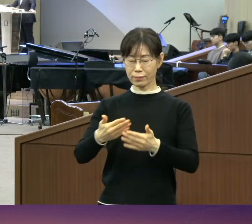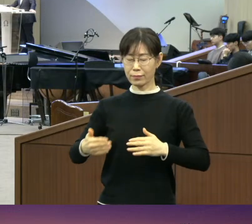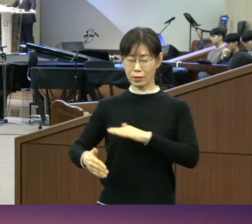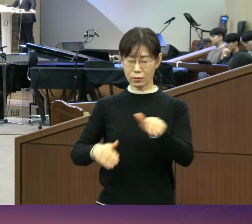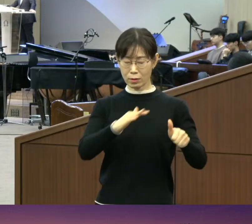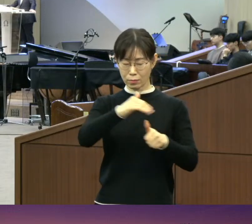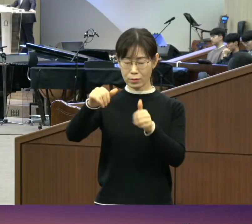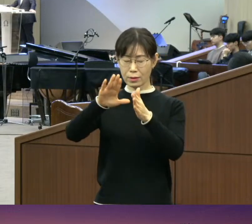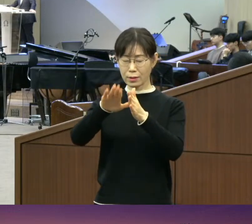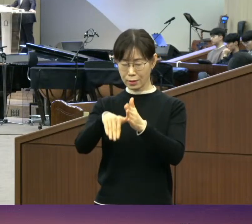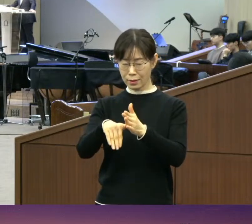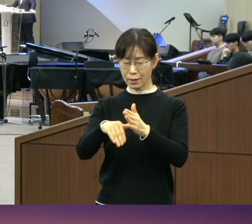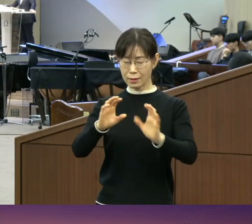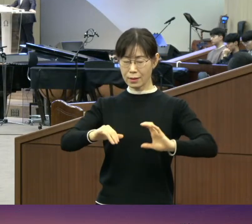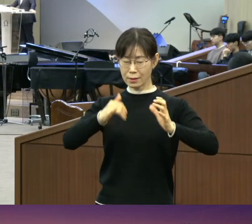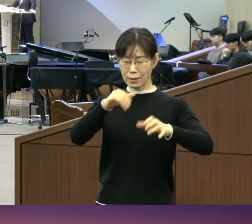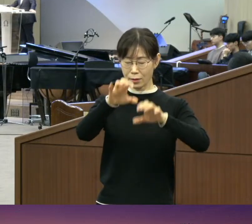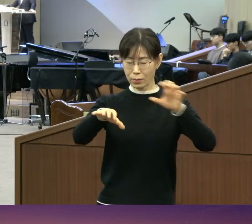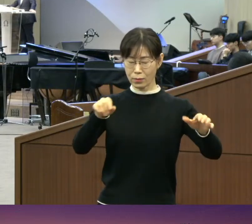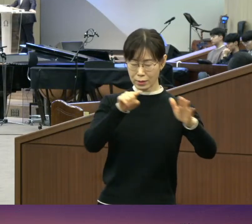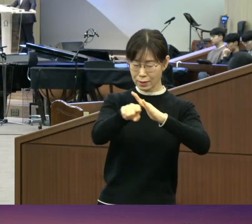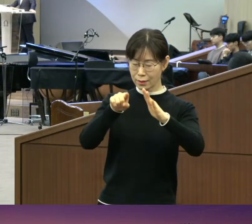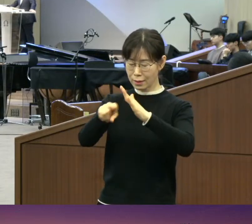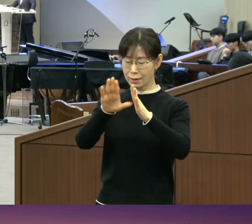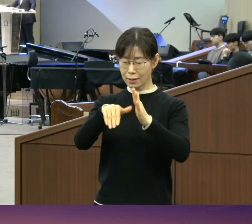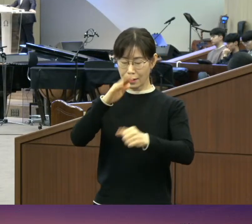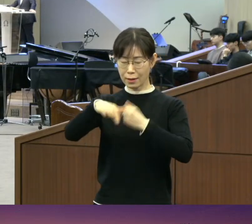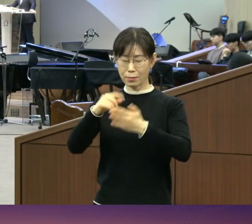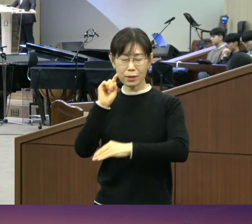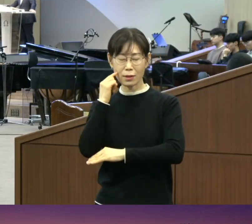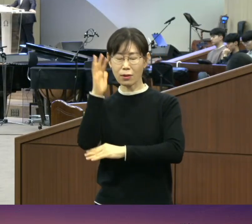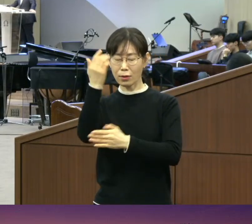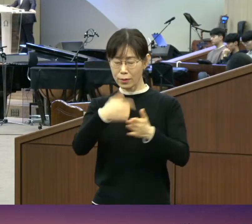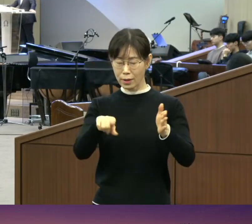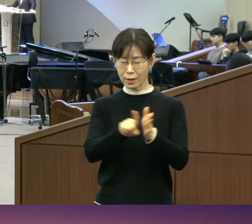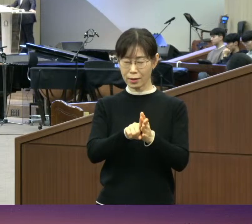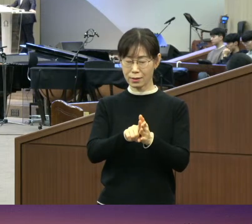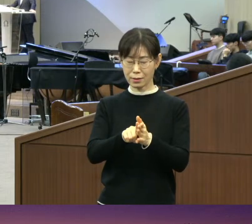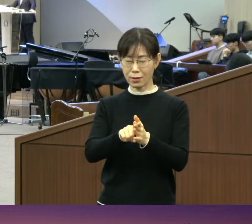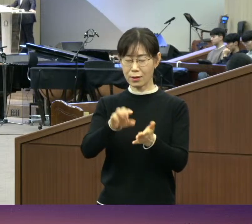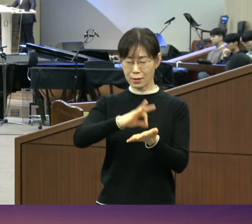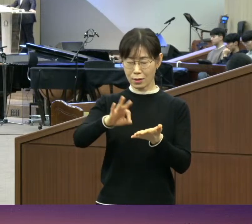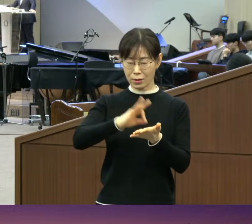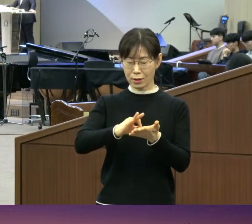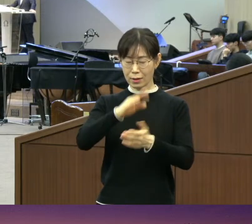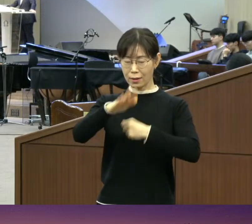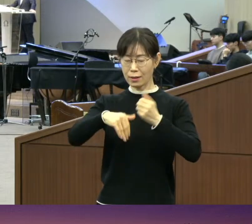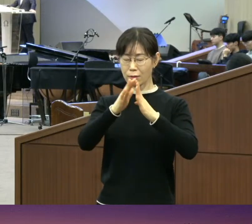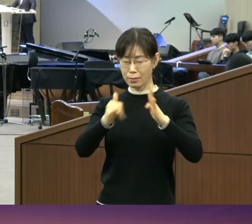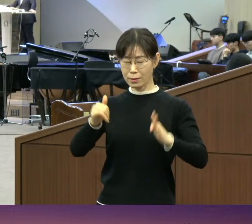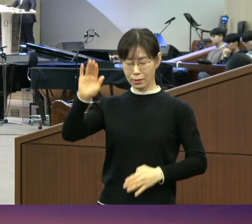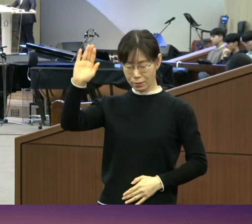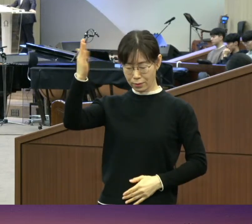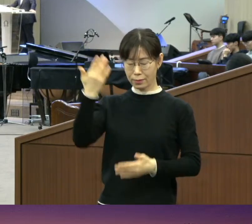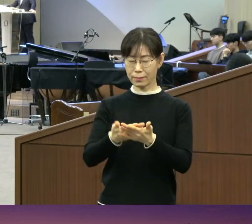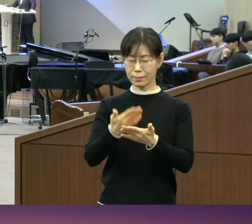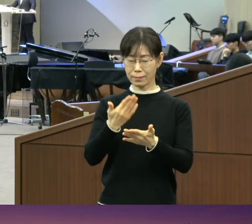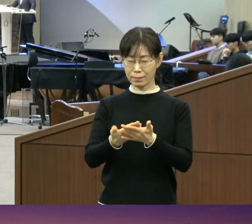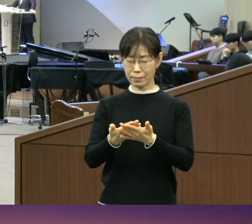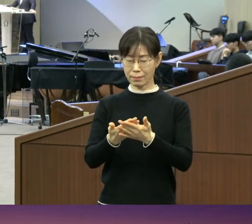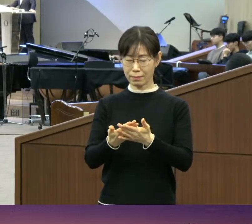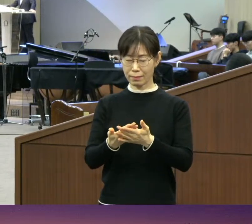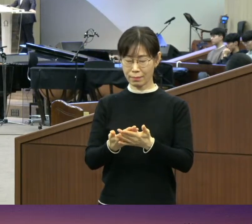때 세상 곳곳에 나아가 하나님의 영광을 위해서 어디에서든지 탁월하게 쓰임받는 하나님의 백성들 되게 해